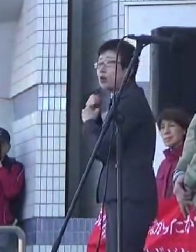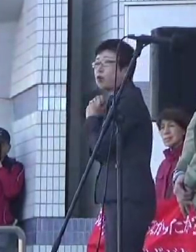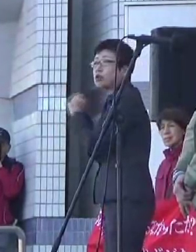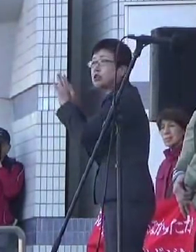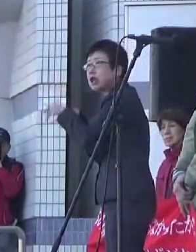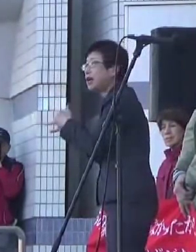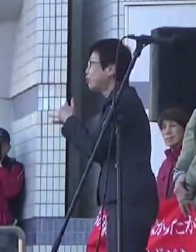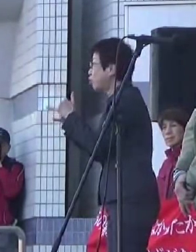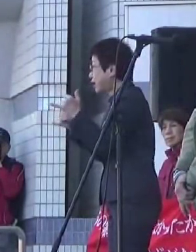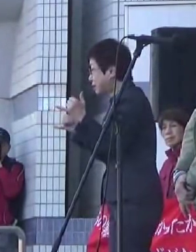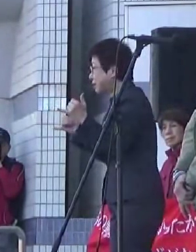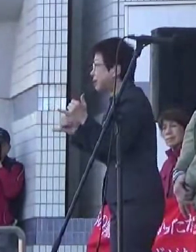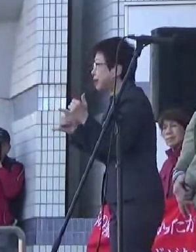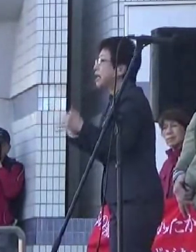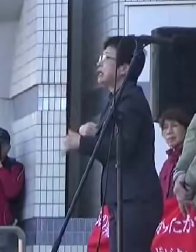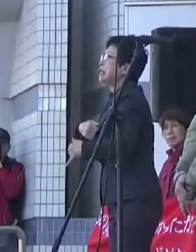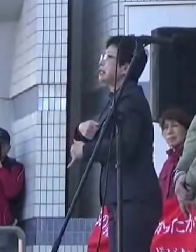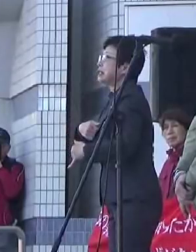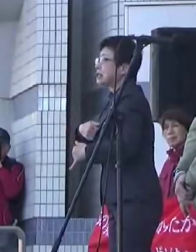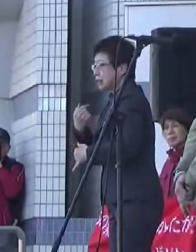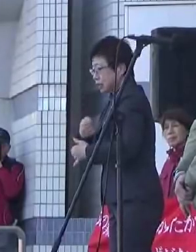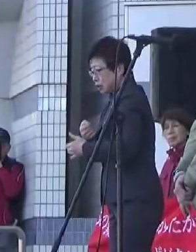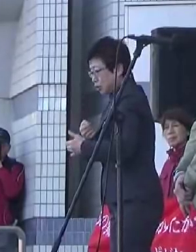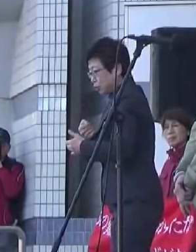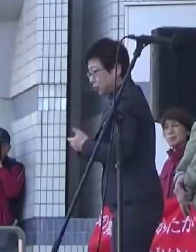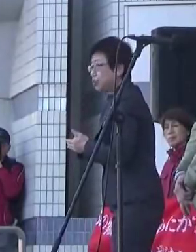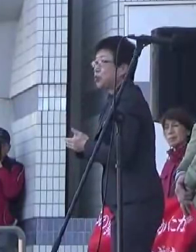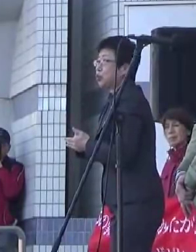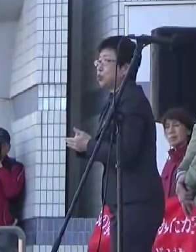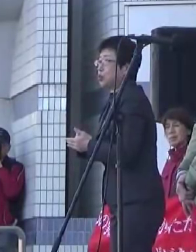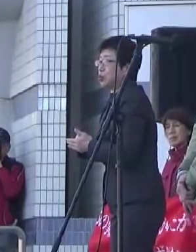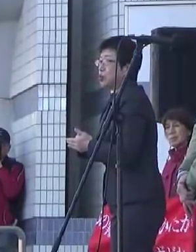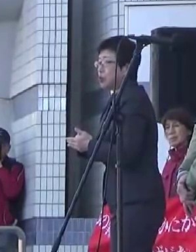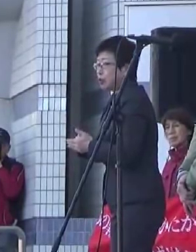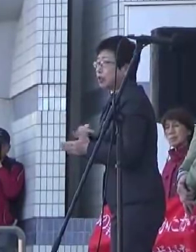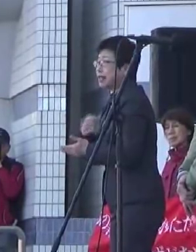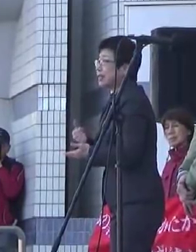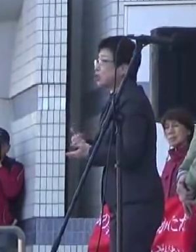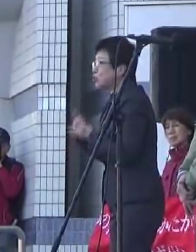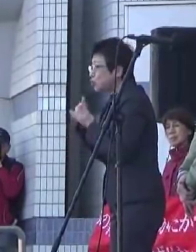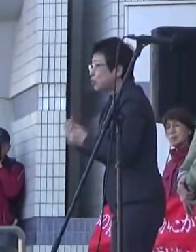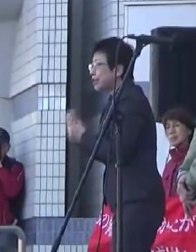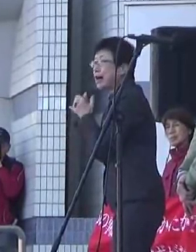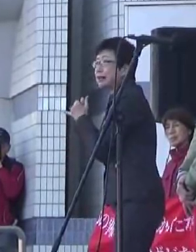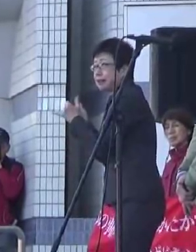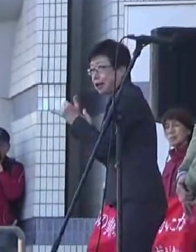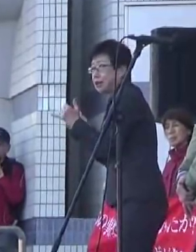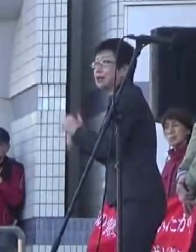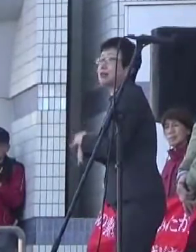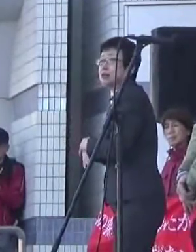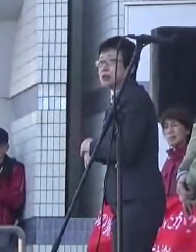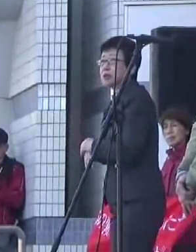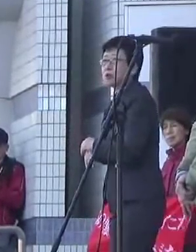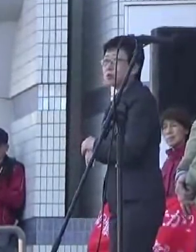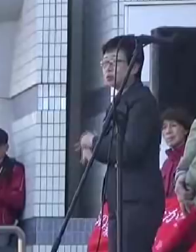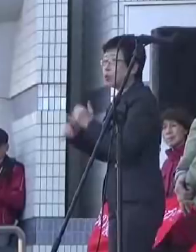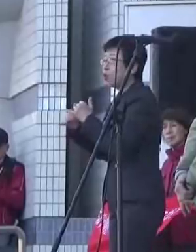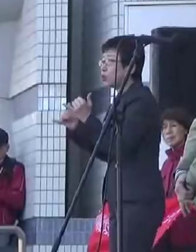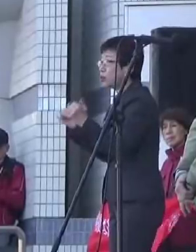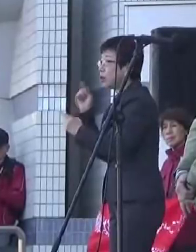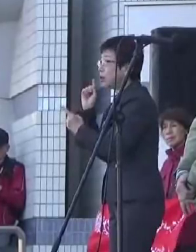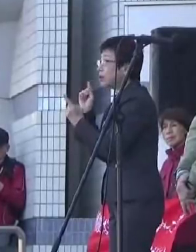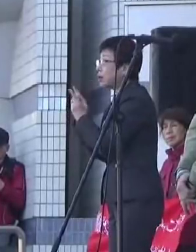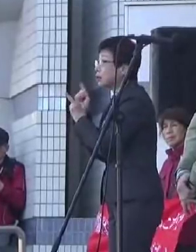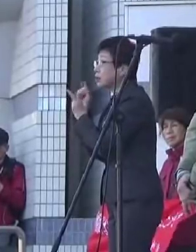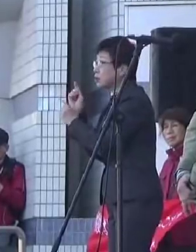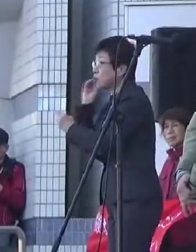は自主避難者と言われますけれども、その人たちに対する政策という